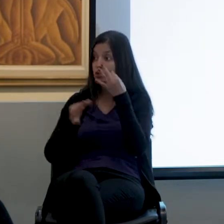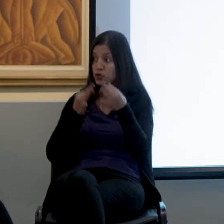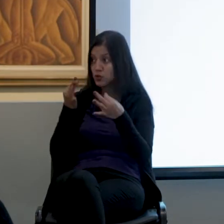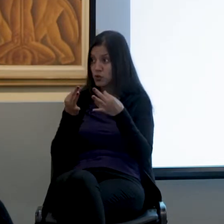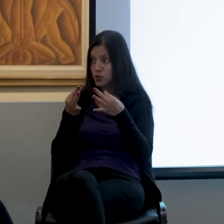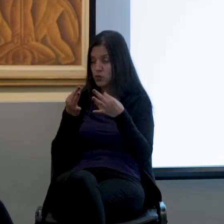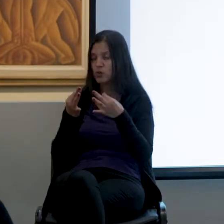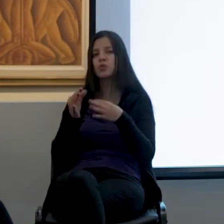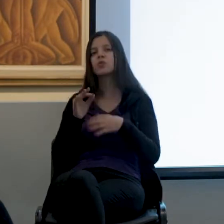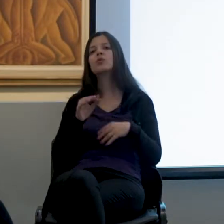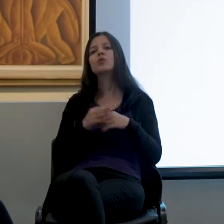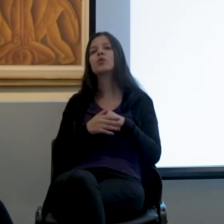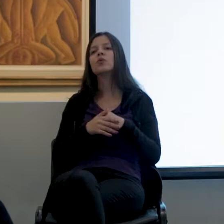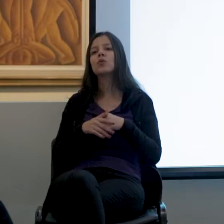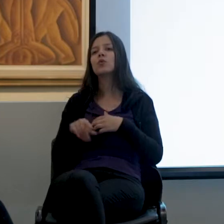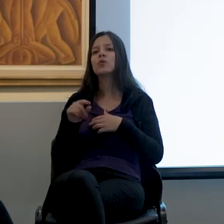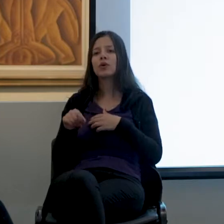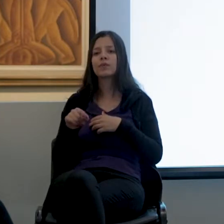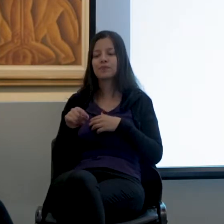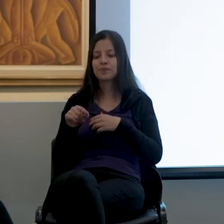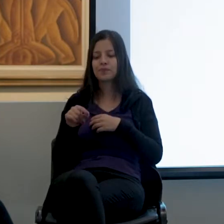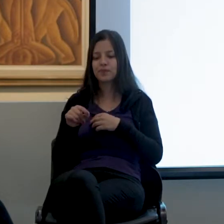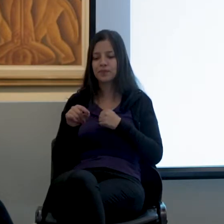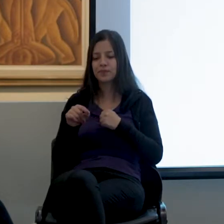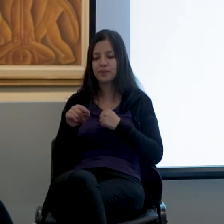que cuida, né, que